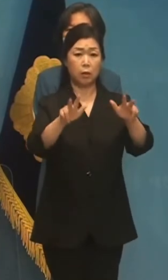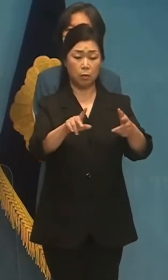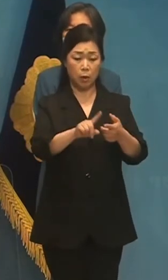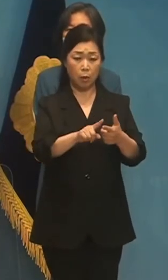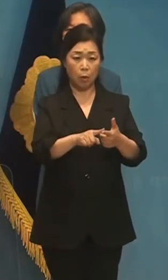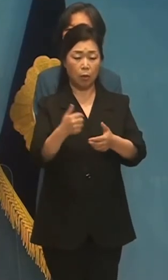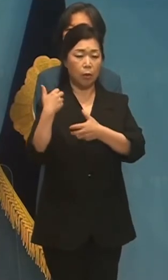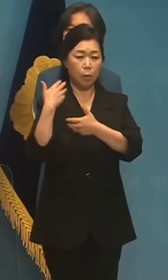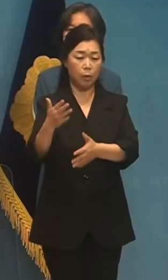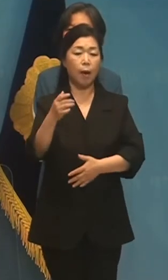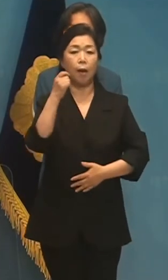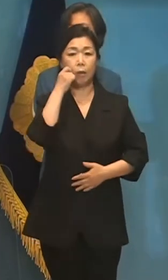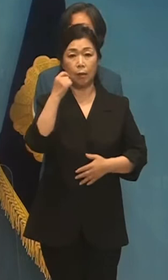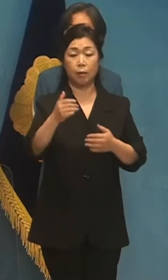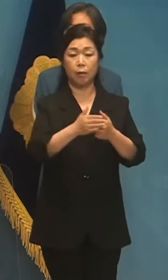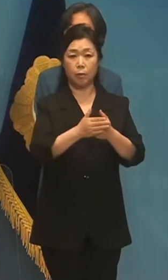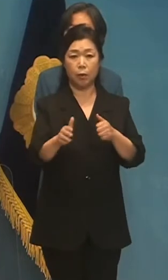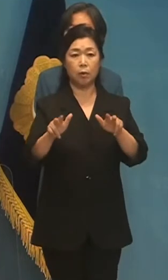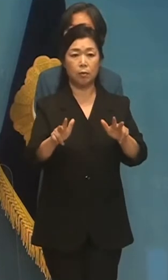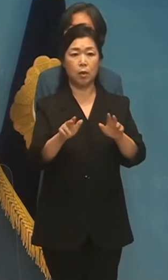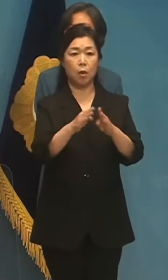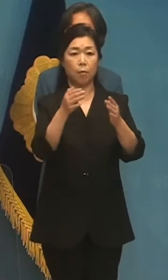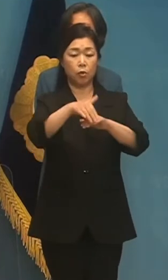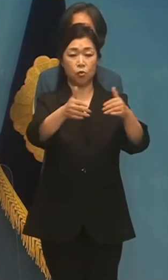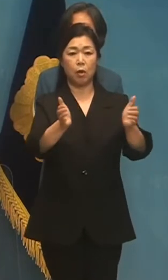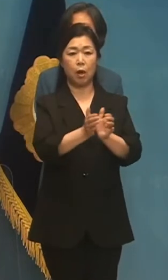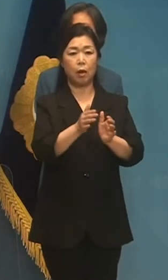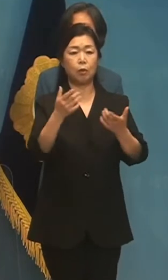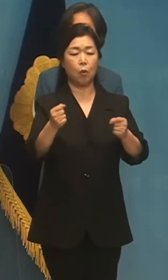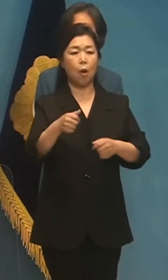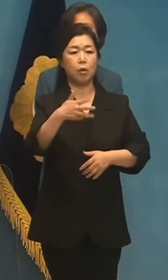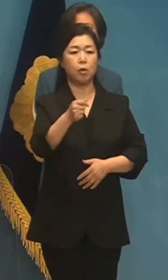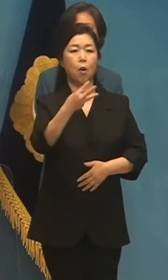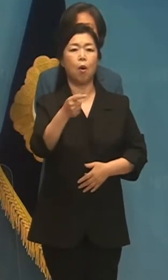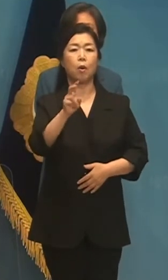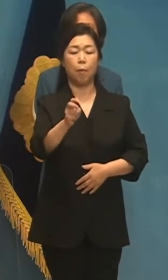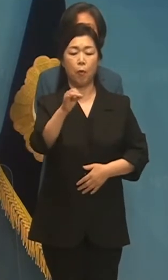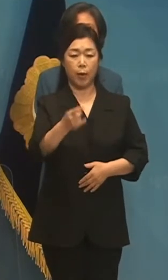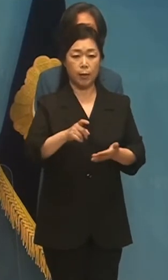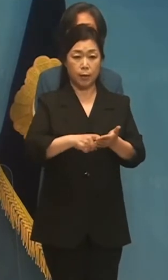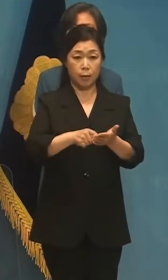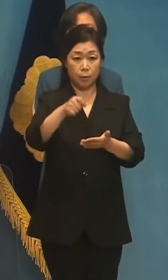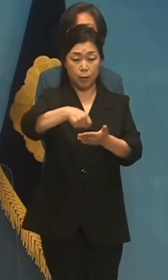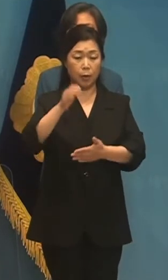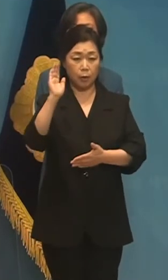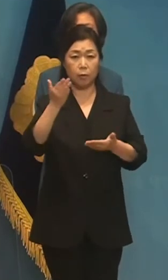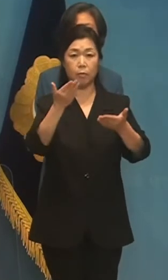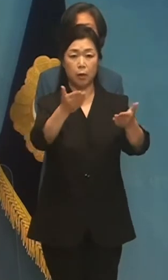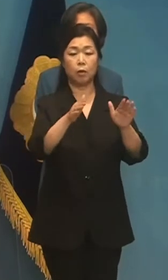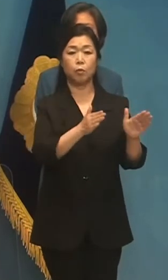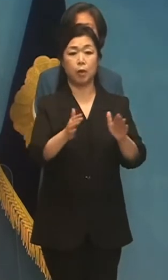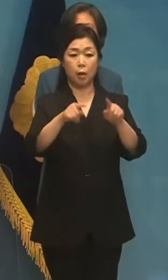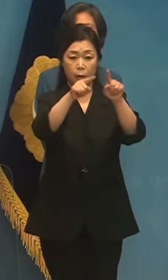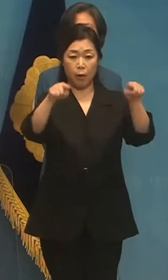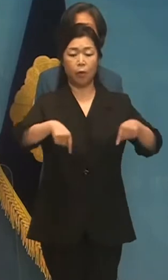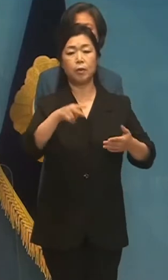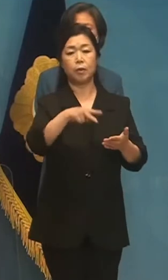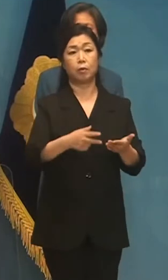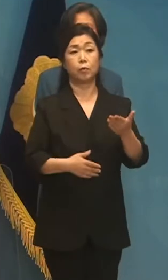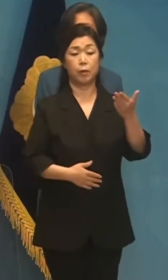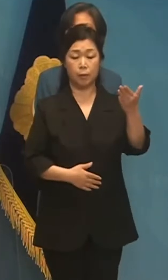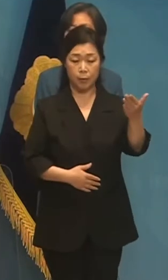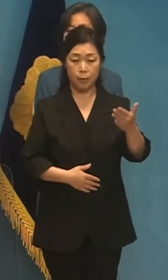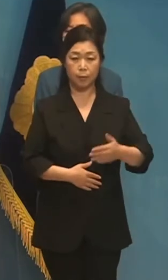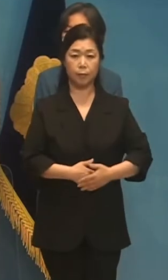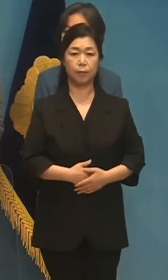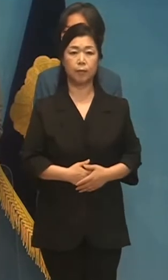이대로 할 수 없는 내용이어서 열린민주당과 저희 천하회가 긴급 기자회견을 열었습니다. 그럼 준비된 기자회견문을 낭독하도록